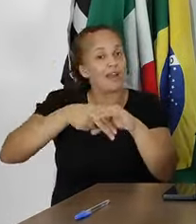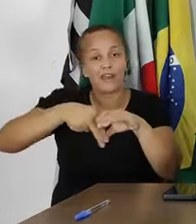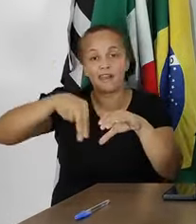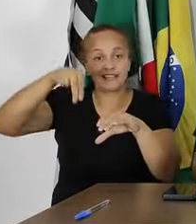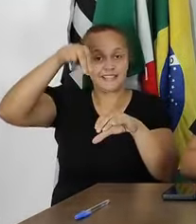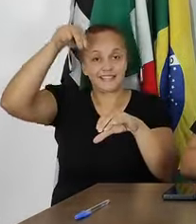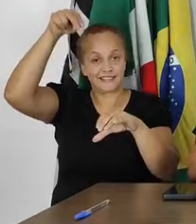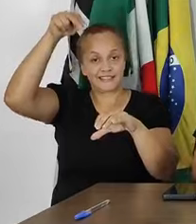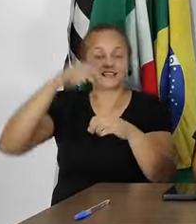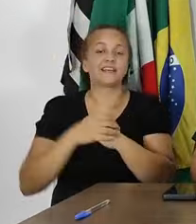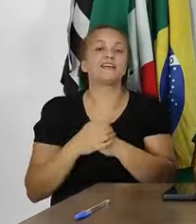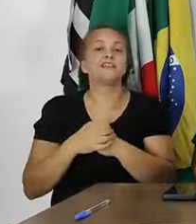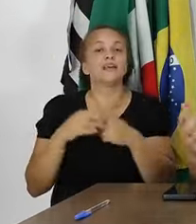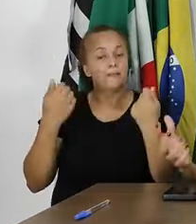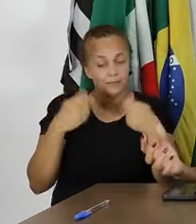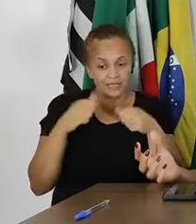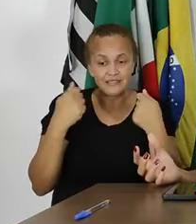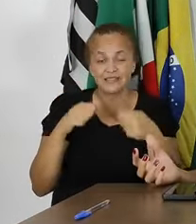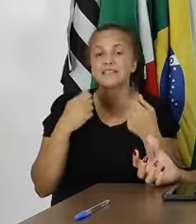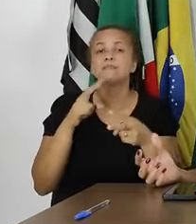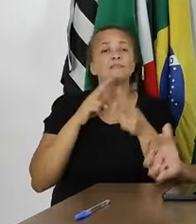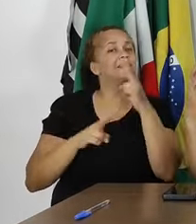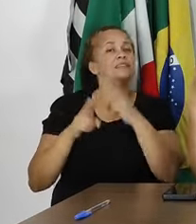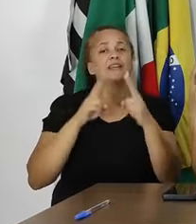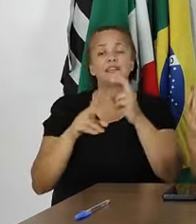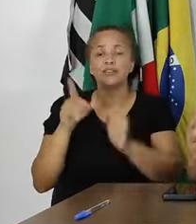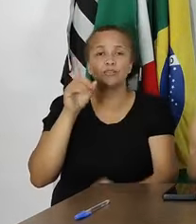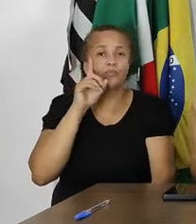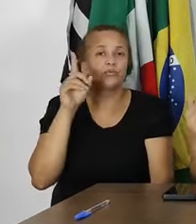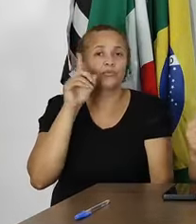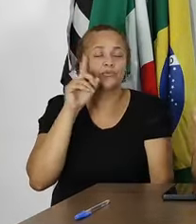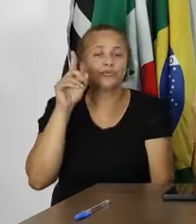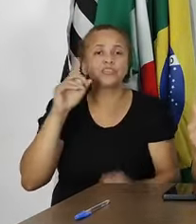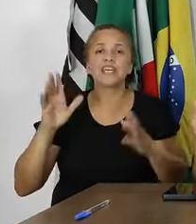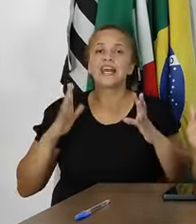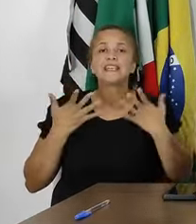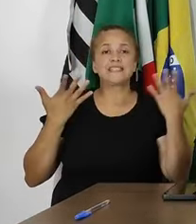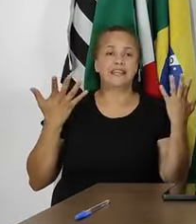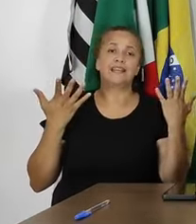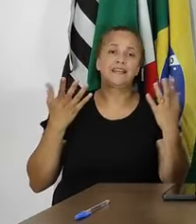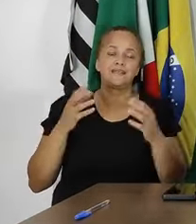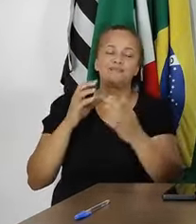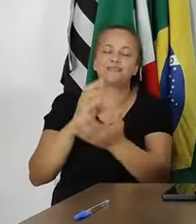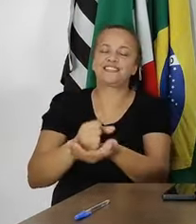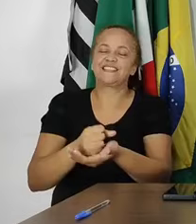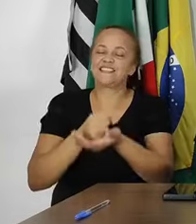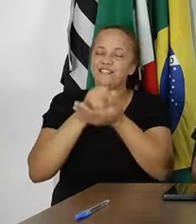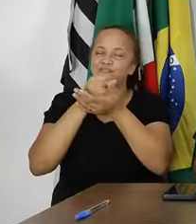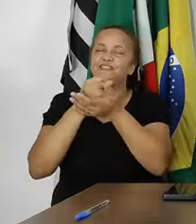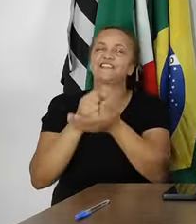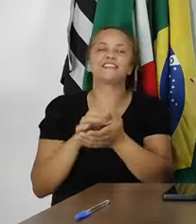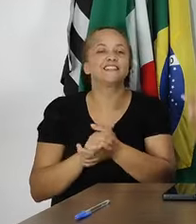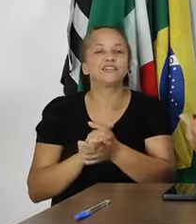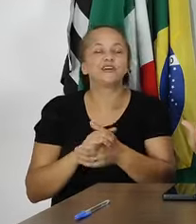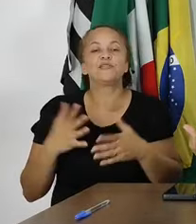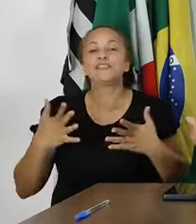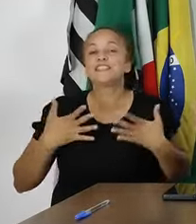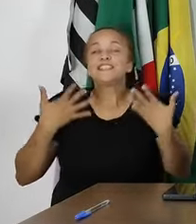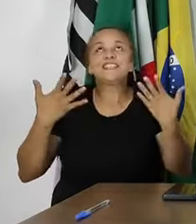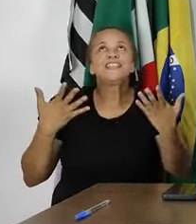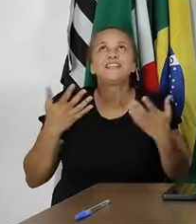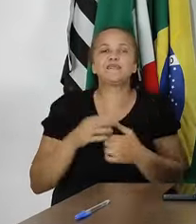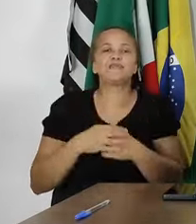mesmo, não só domingo, mas como todos os dias da nossa vida, celebrar a salvação em Cristo Jesus, celebrar